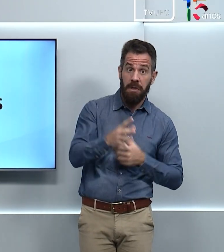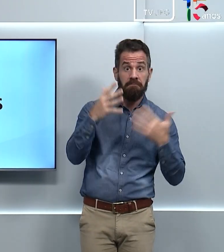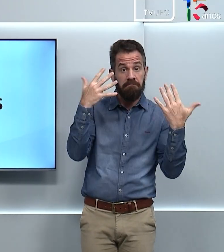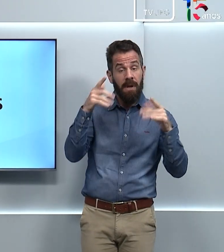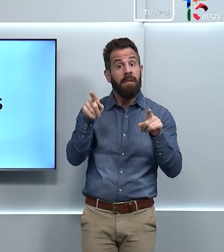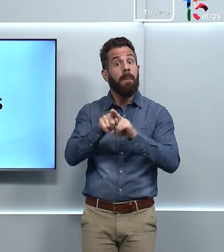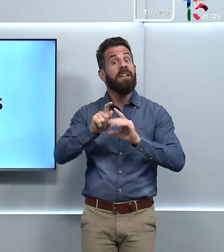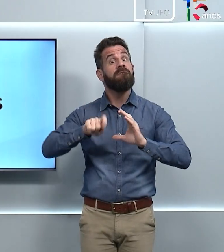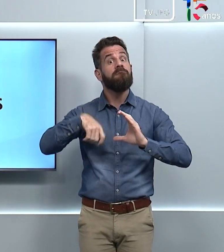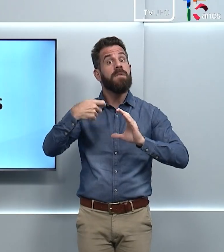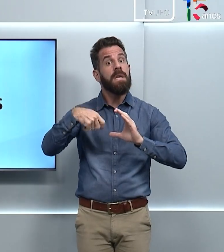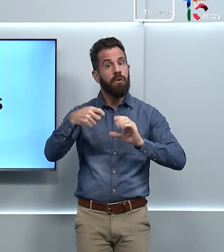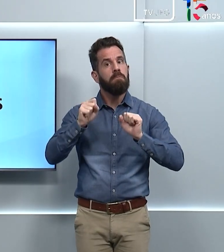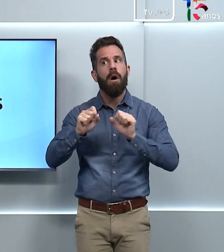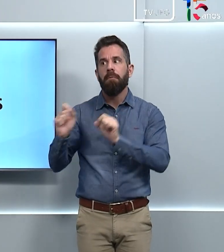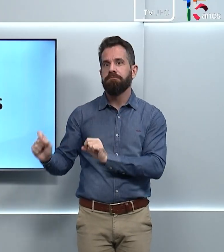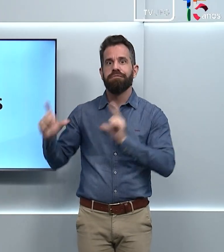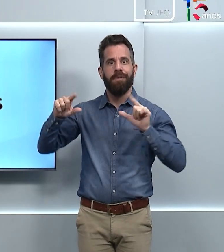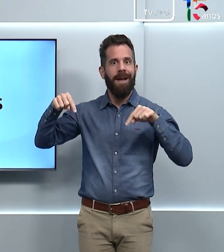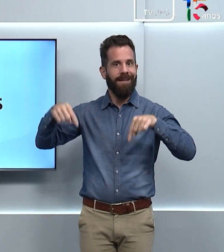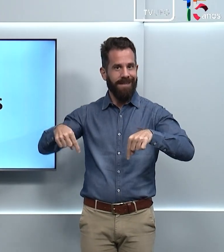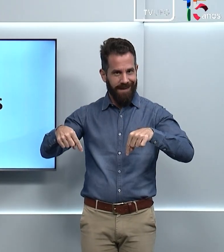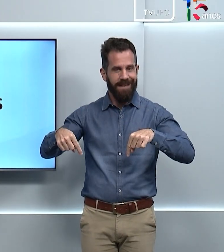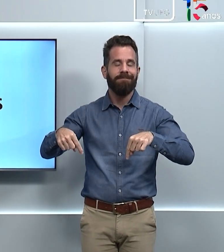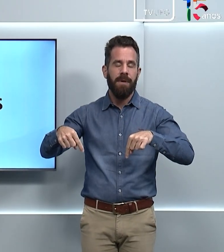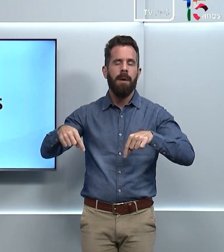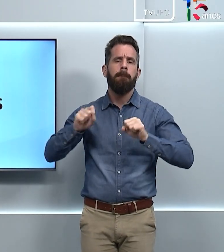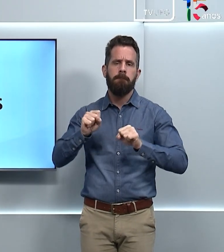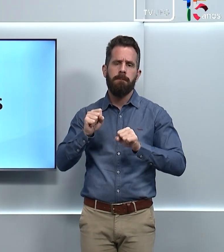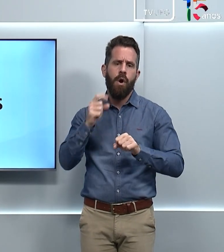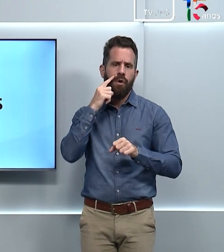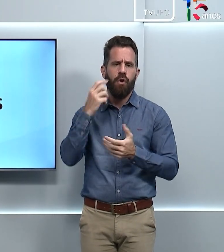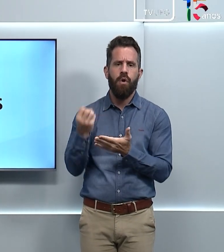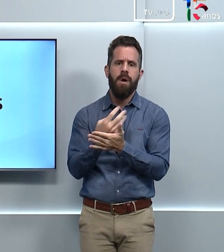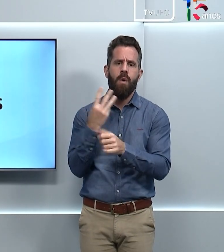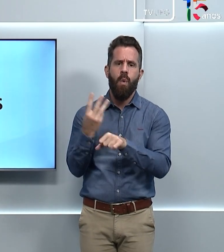para a gente divulgar aqui no programa. Nosso WhatsApp já está na tela,